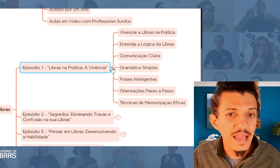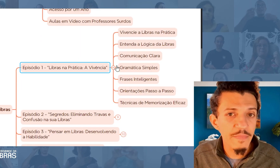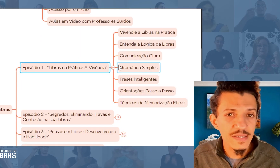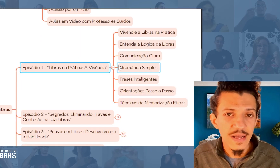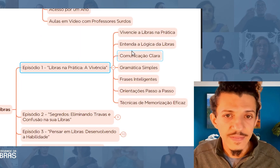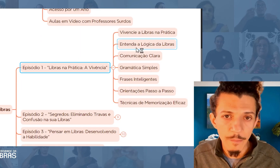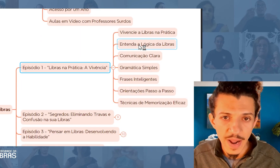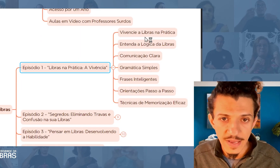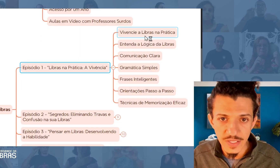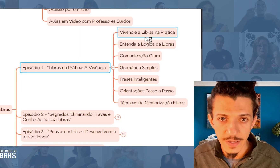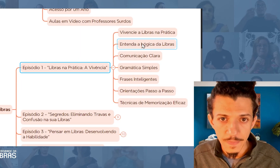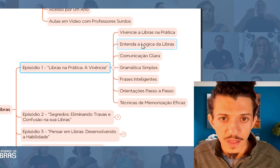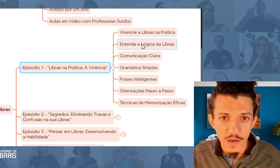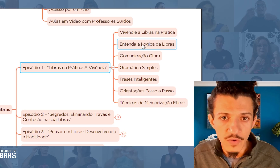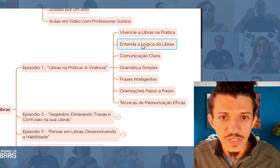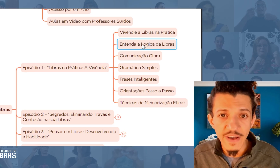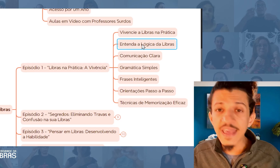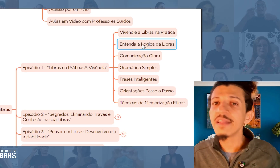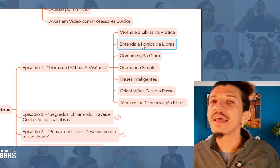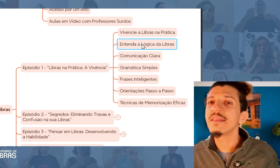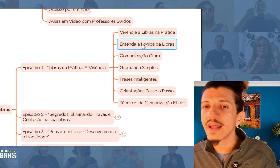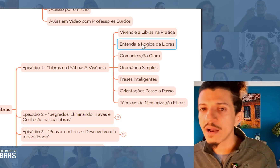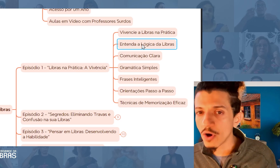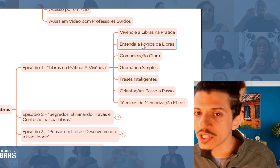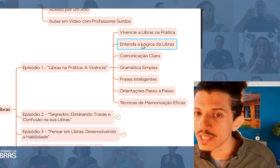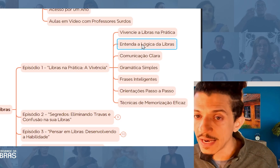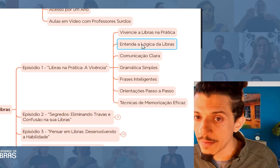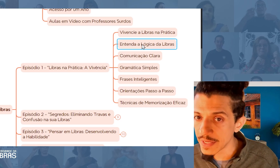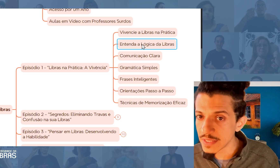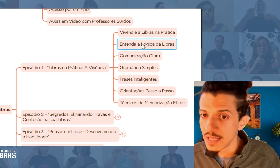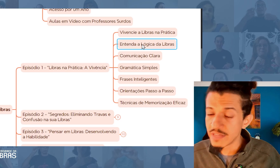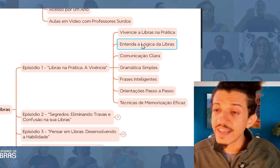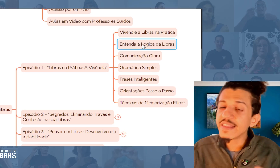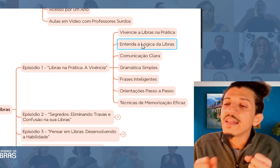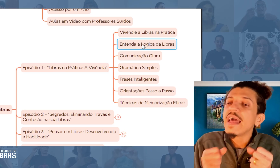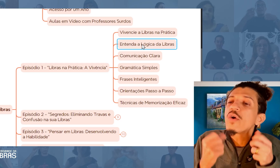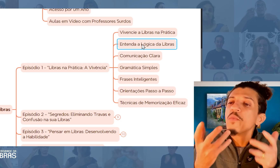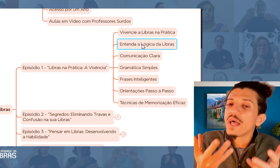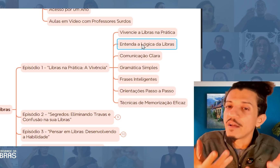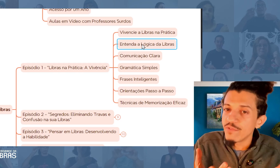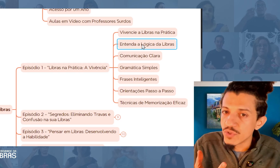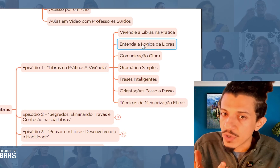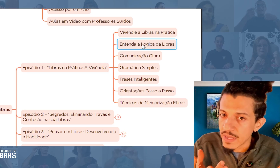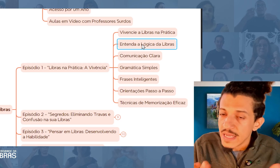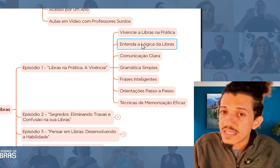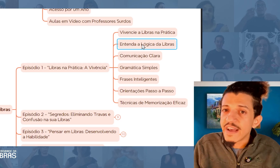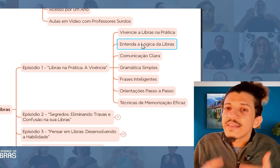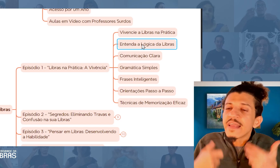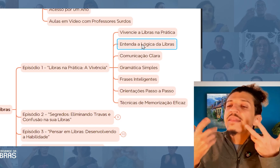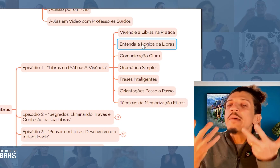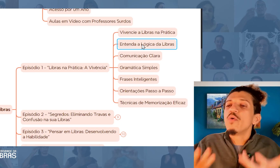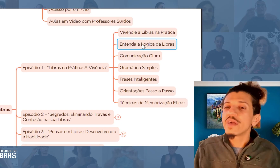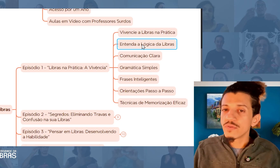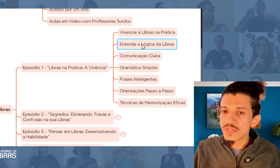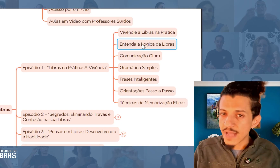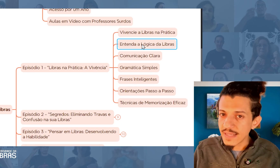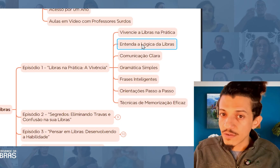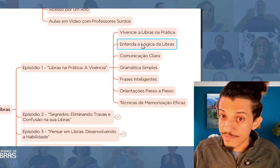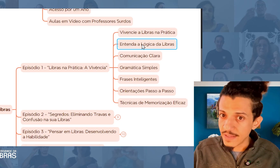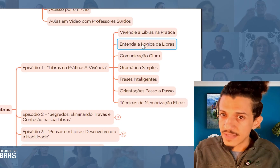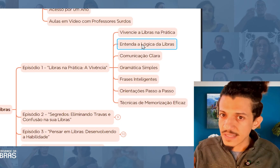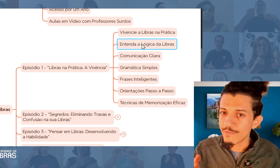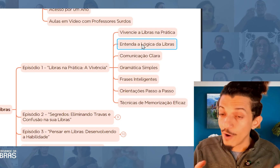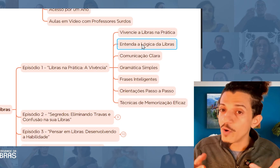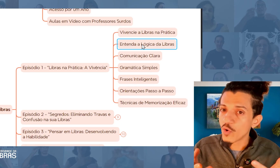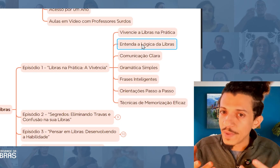a Libras na prática. Você vai entender a lógica da Libras, você vai entender como que ela funciona, você vai entender por que os sinais são